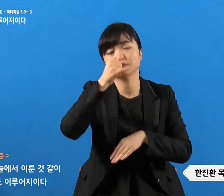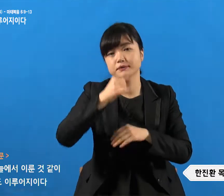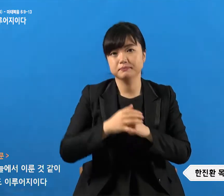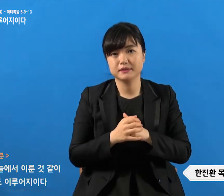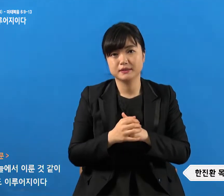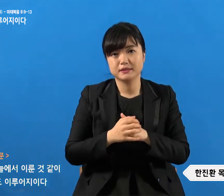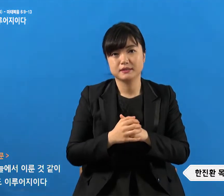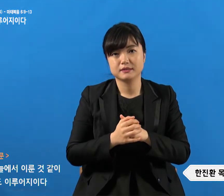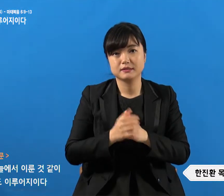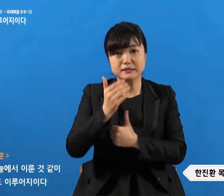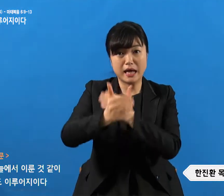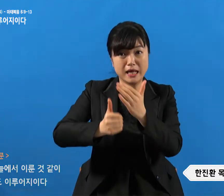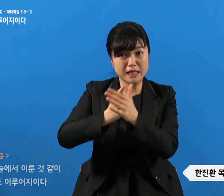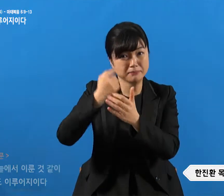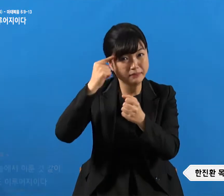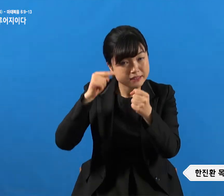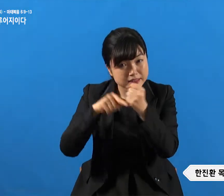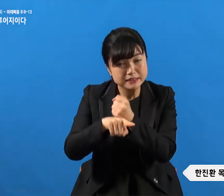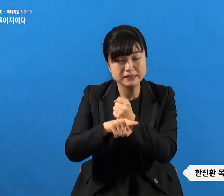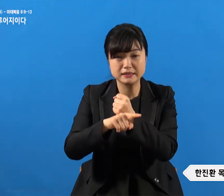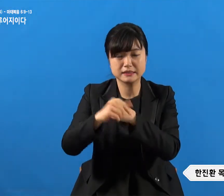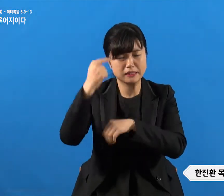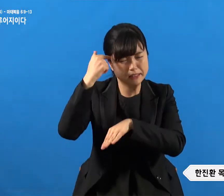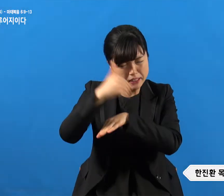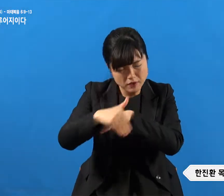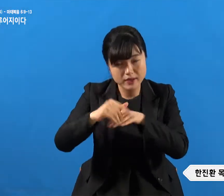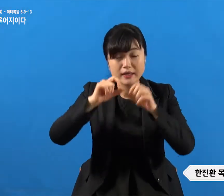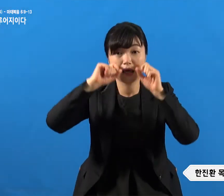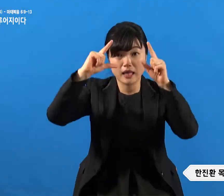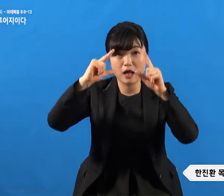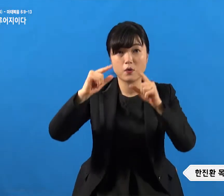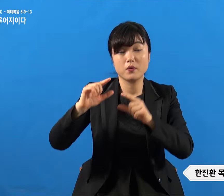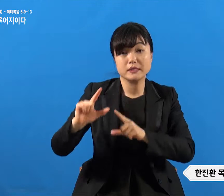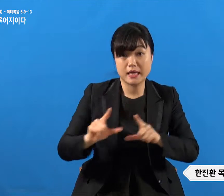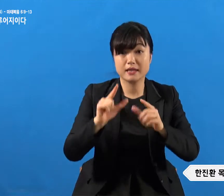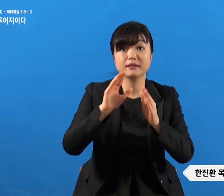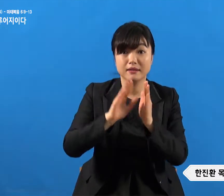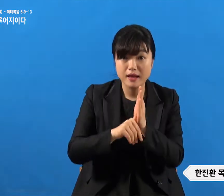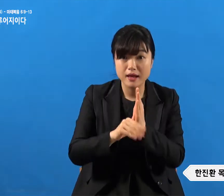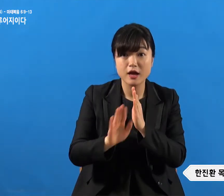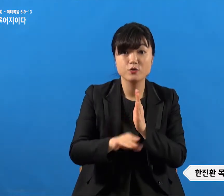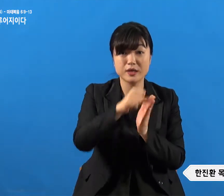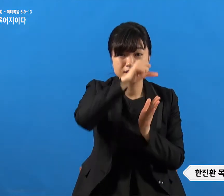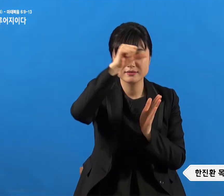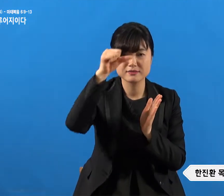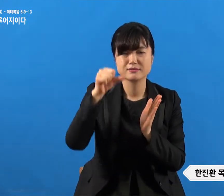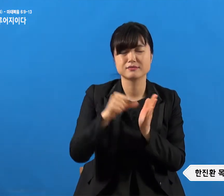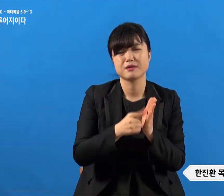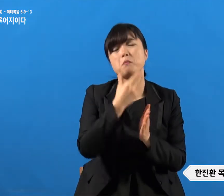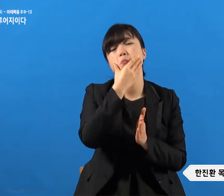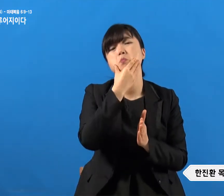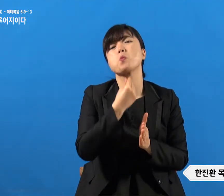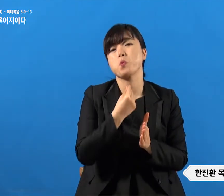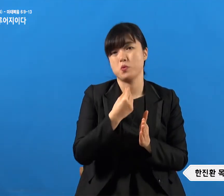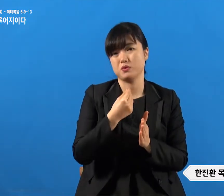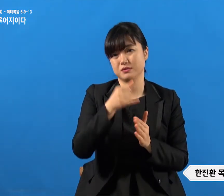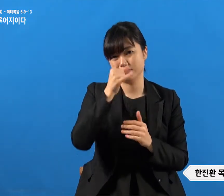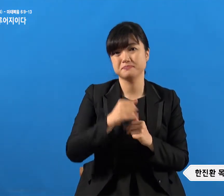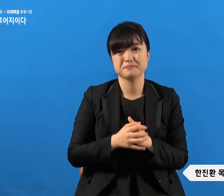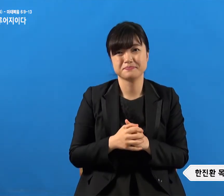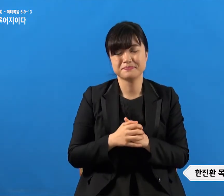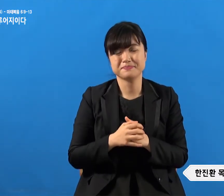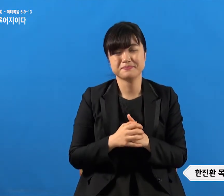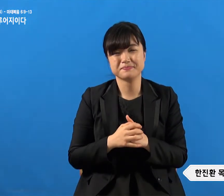계십니다. 그 하나님의 뜻을 깨닫고 그 뜻대로 살 때에 우리 생이 복된 인생이 될 수